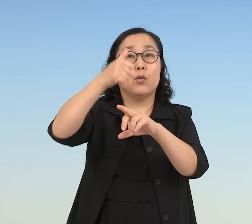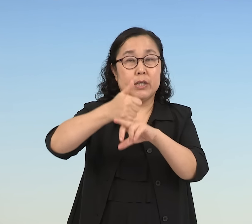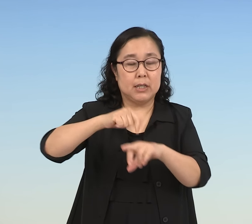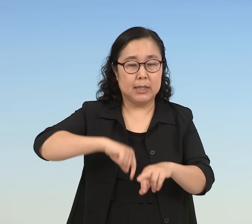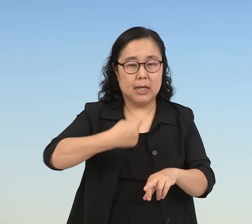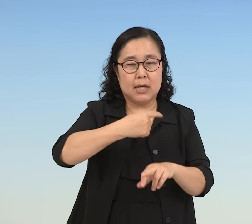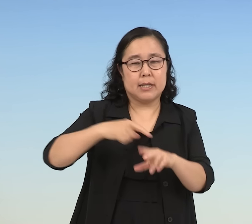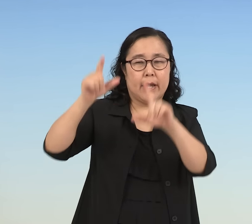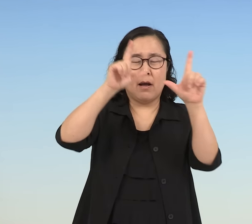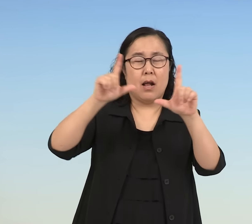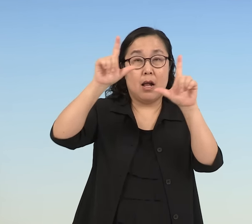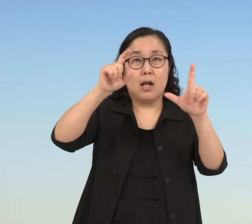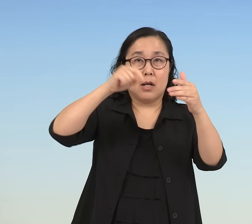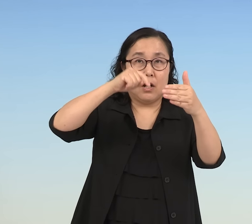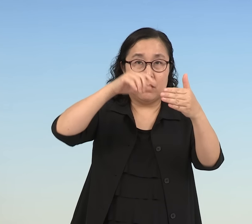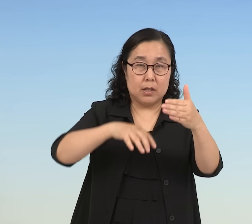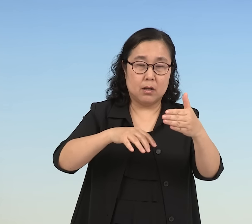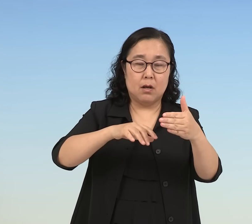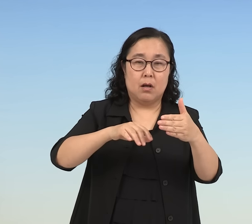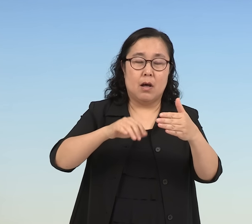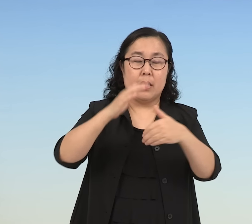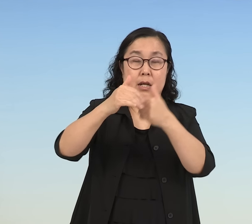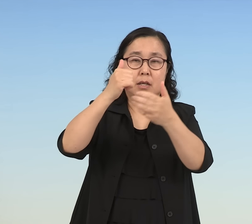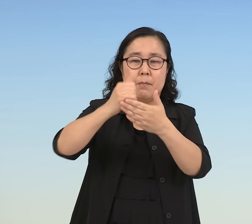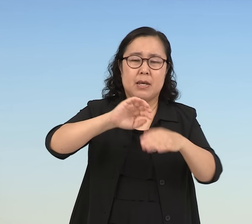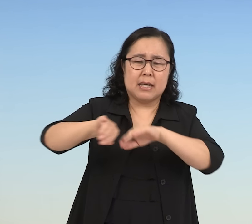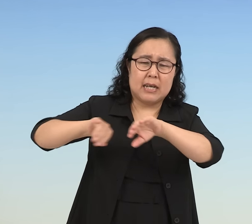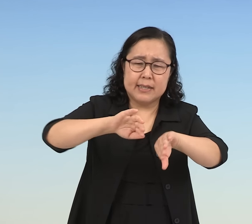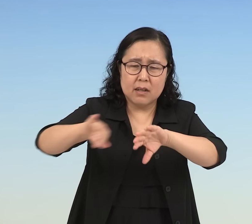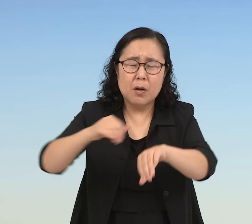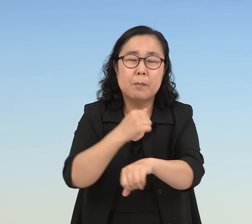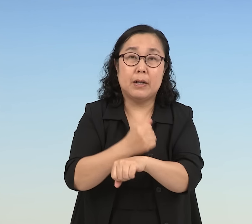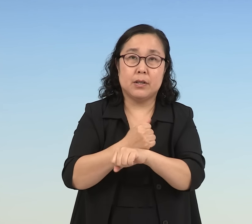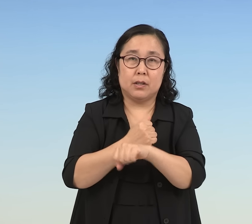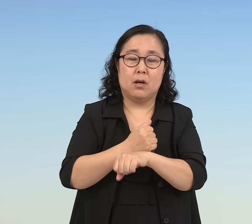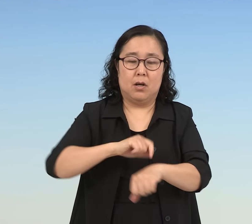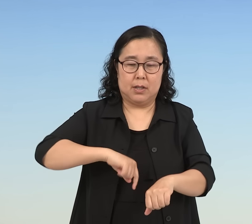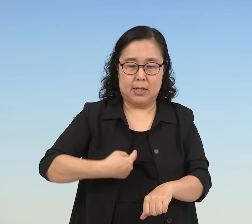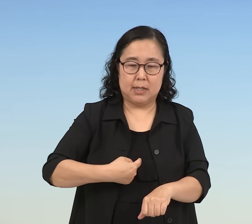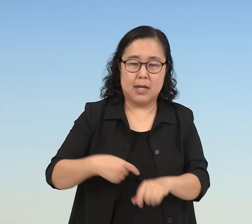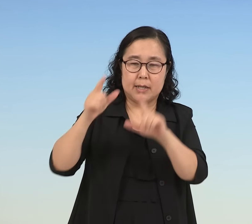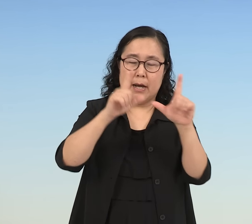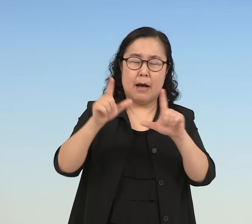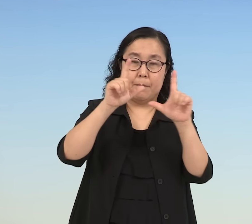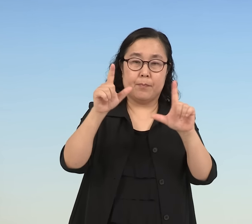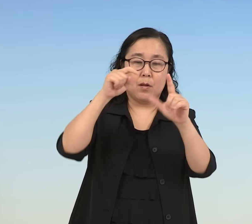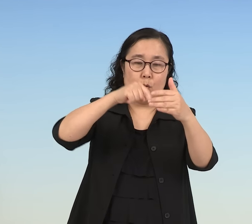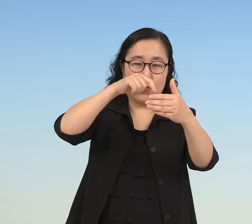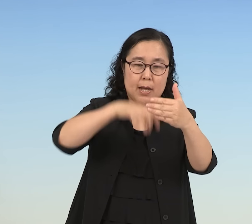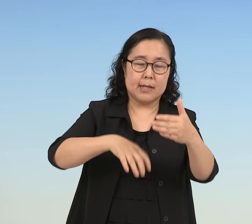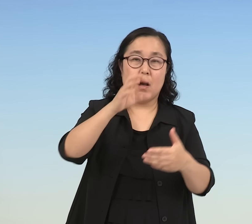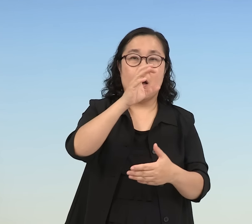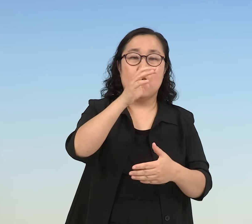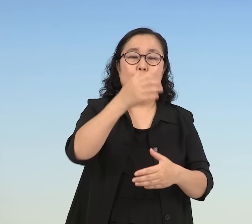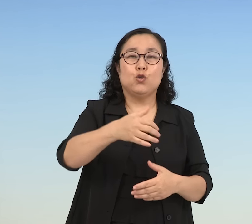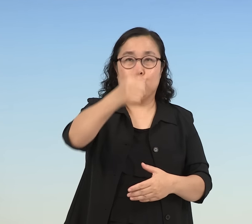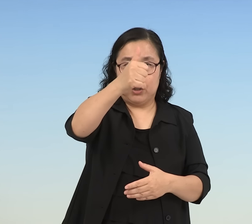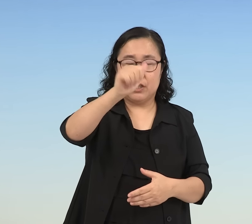다윗이 자기 삶 가운데 하나님께서 자기 인생에 개입하셔서 자기 삶의 아도나이가 되어주셨다는 이